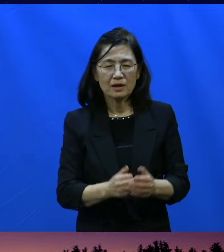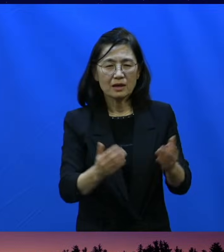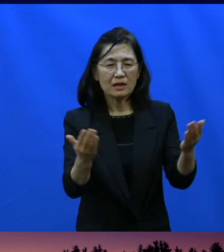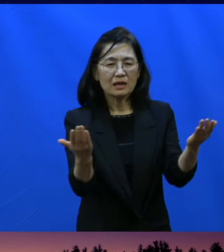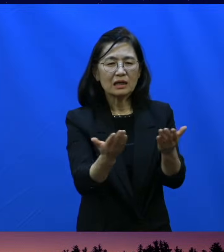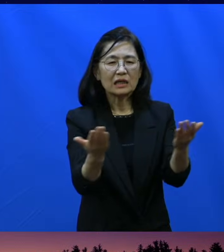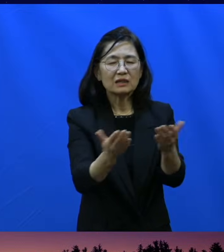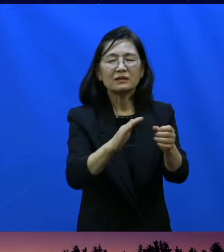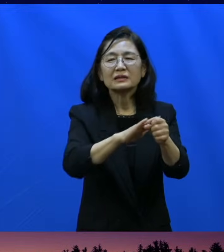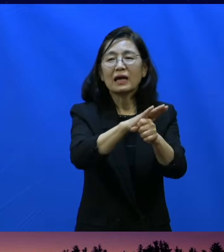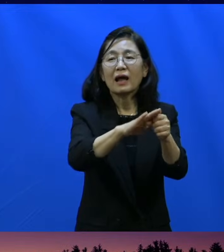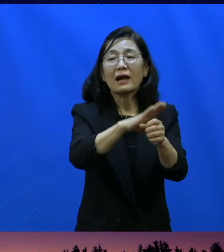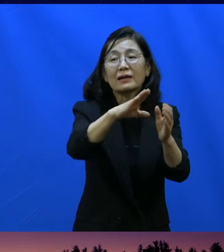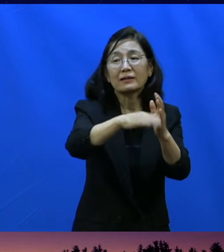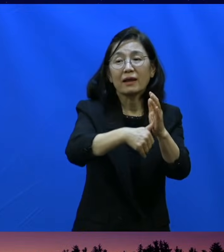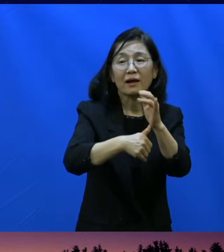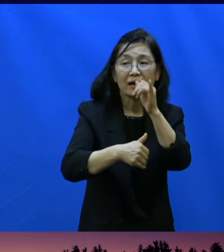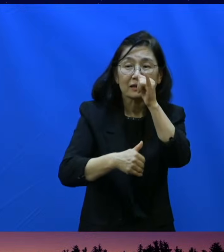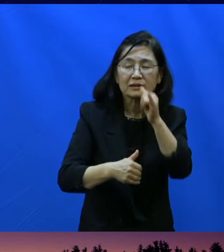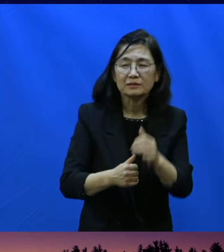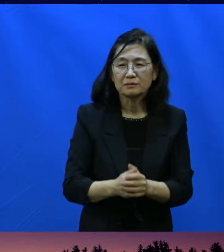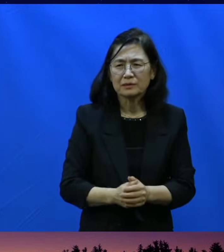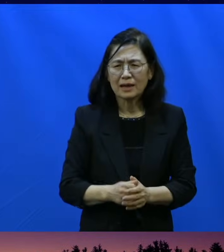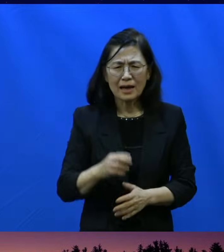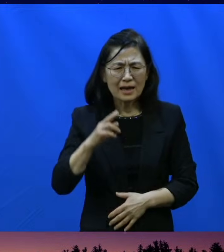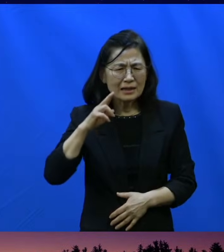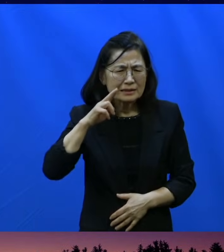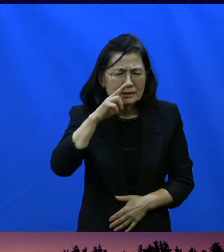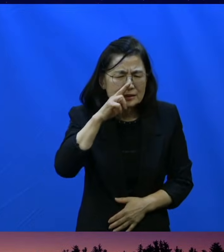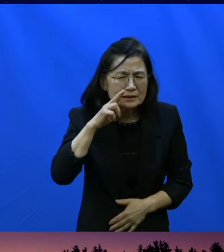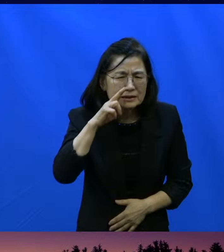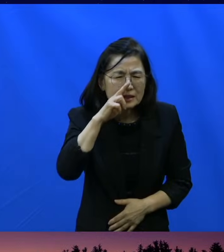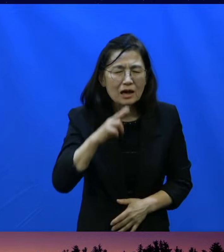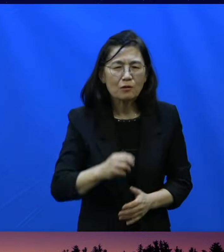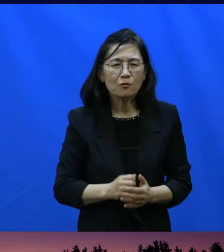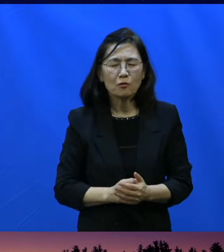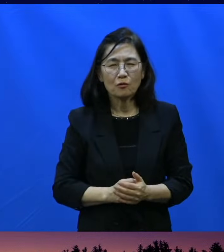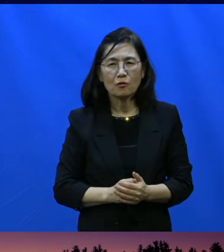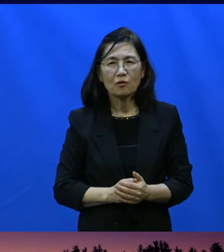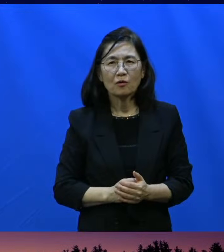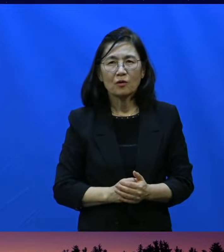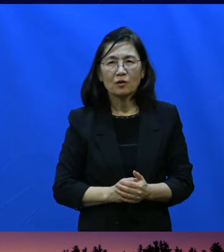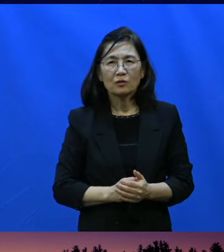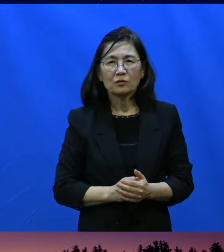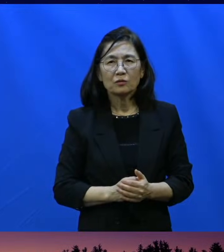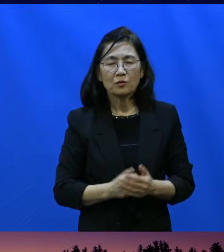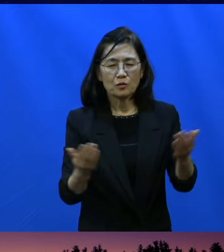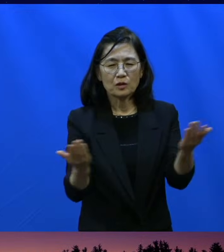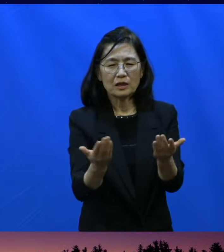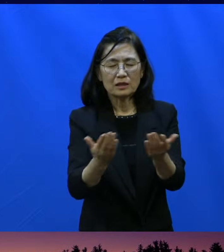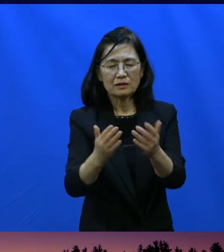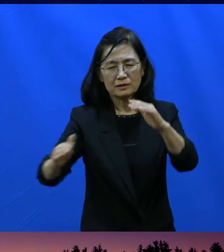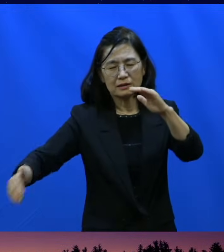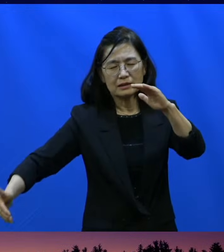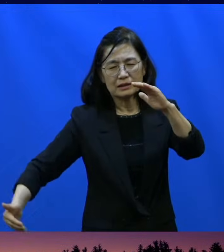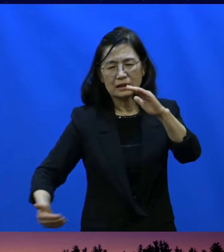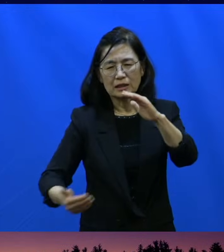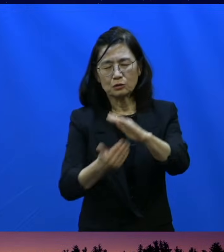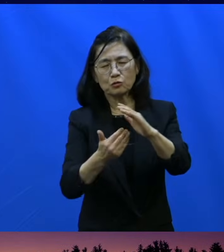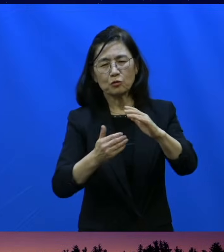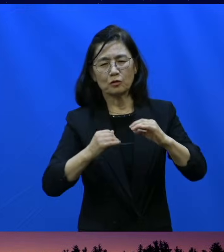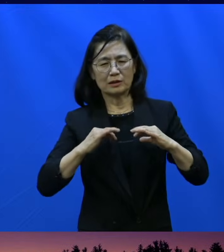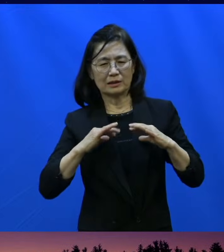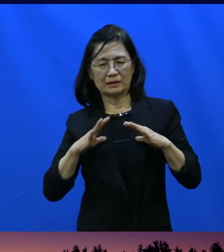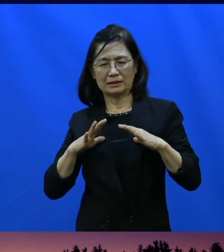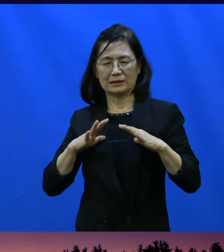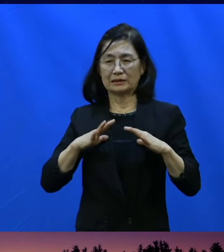그리고 경쟁하고 비교하고 시기하고 질투하고 성취하고 업적으로 막 자랑하고.